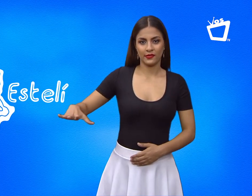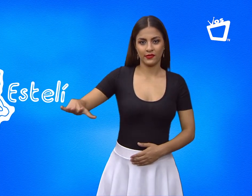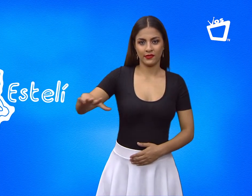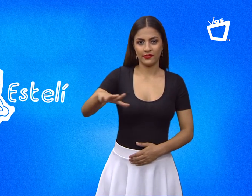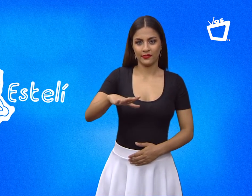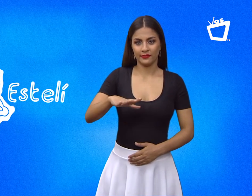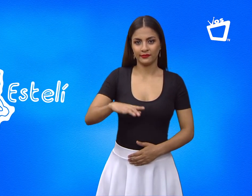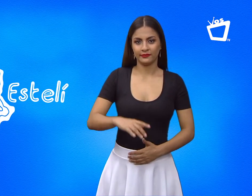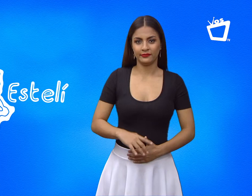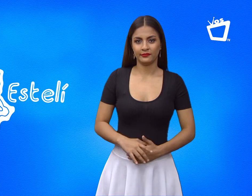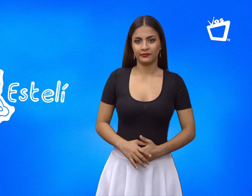Estelí.